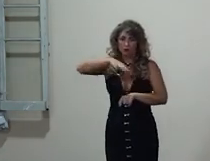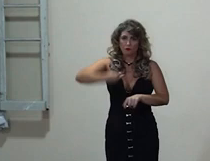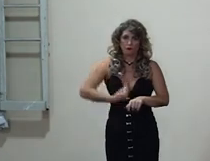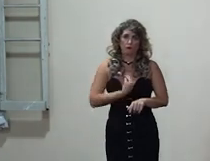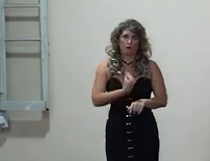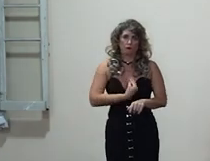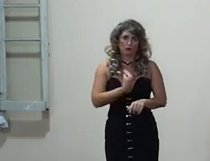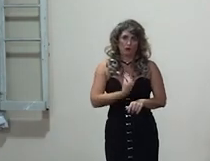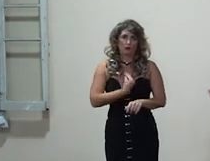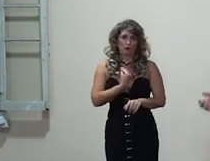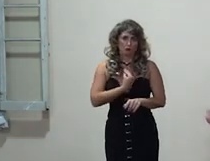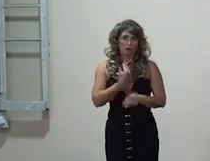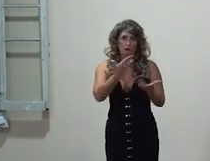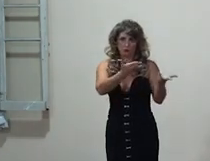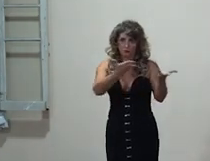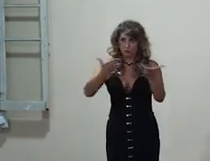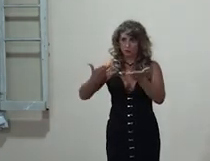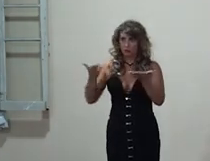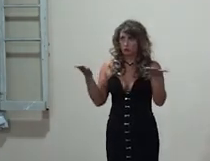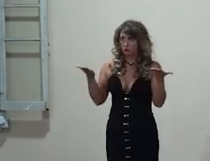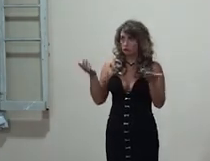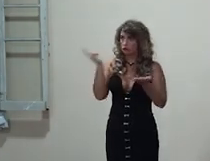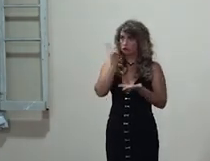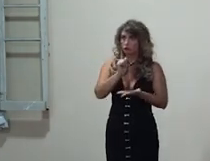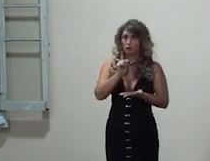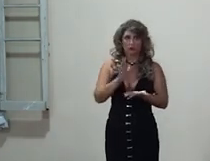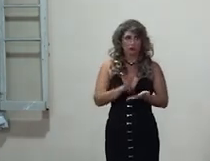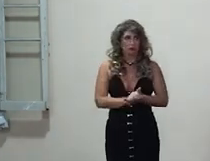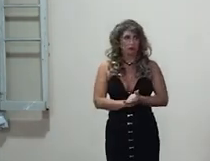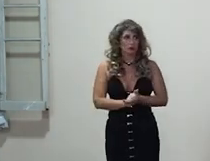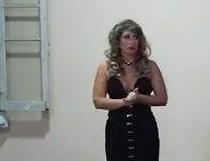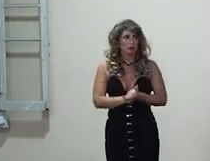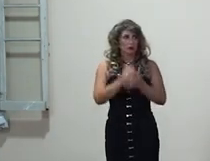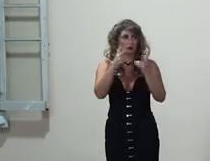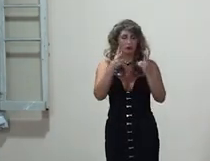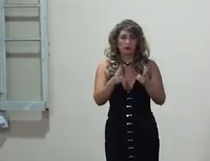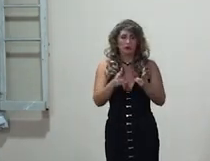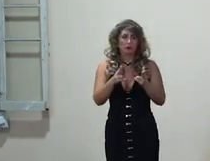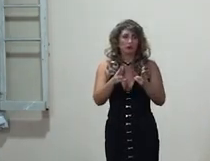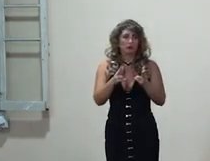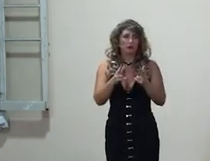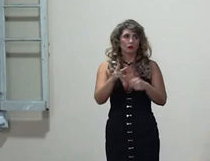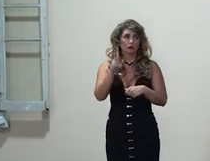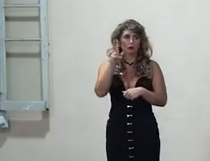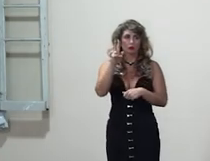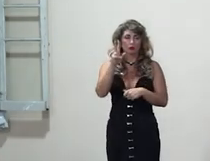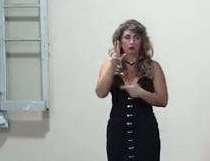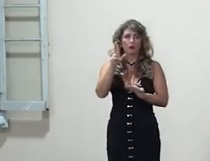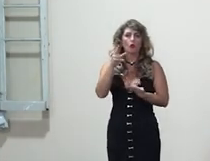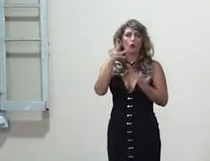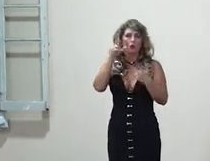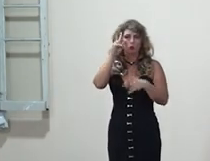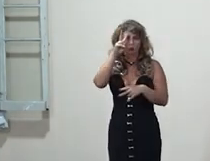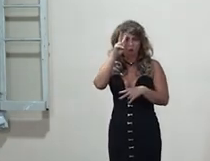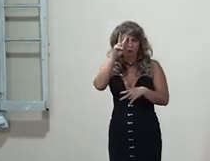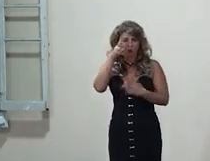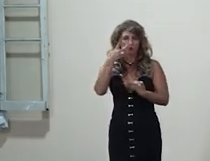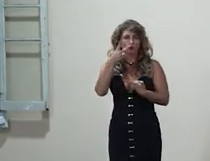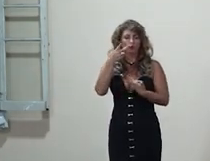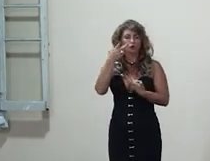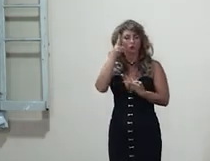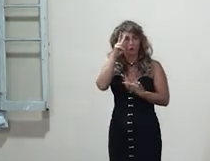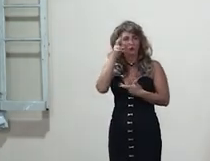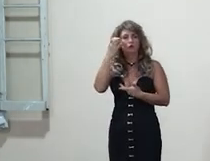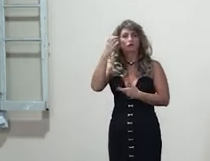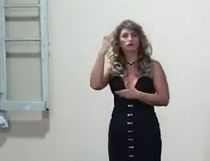esteja podendo nos receber hoje. Assim como é o Instituto Histórico de Curitiba, que é do Paraná.